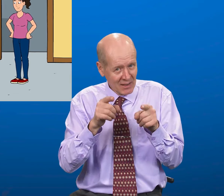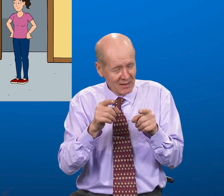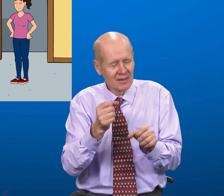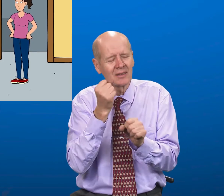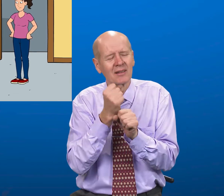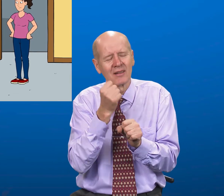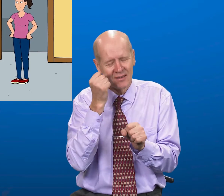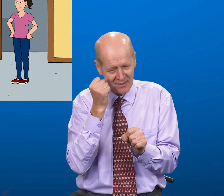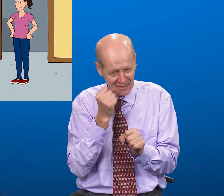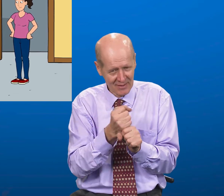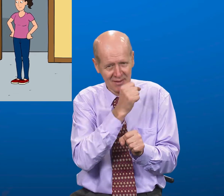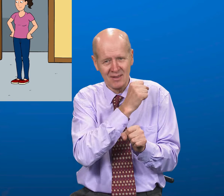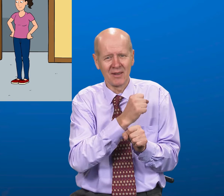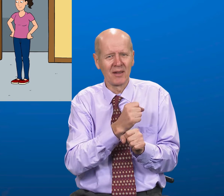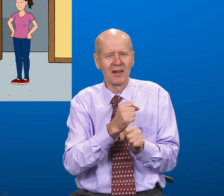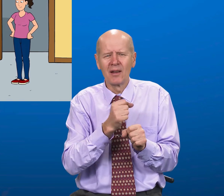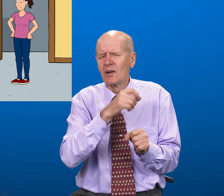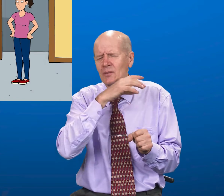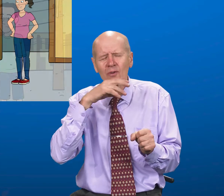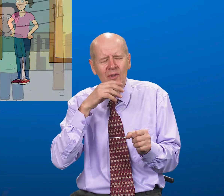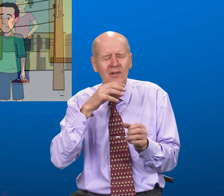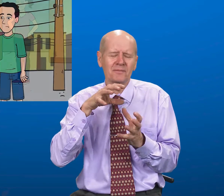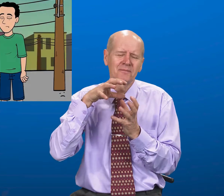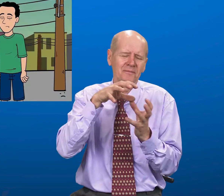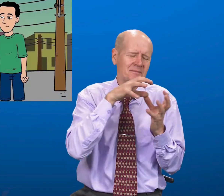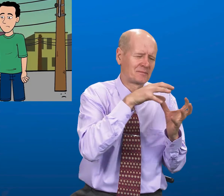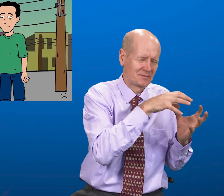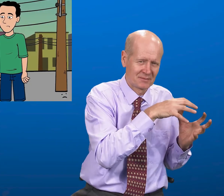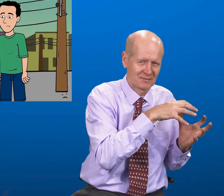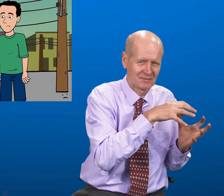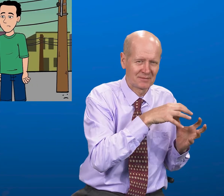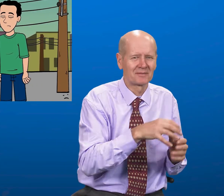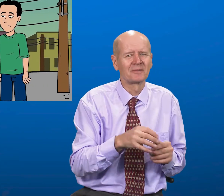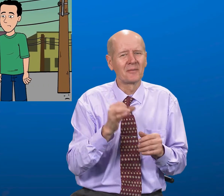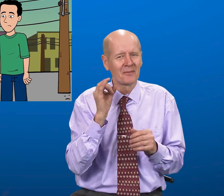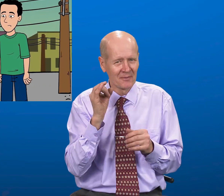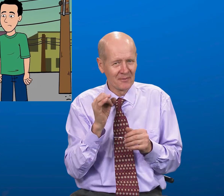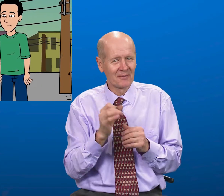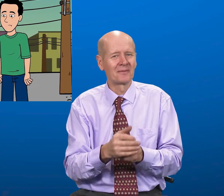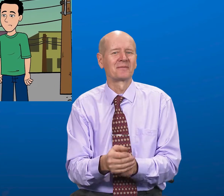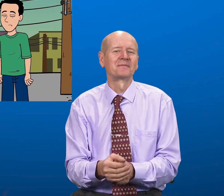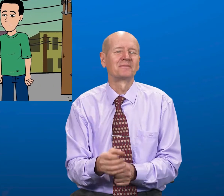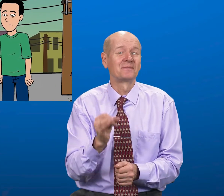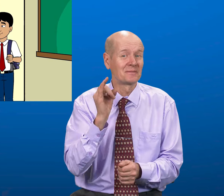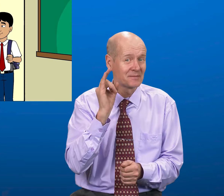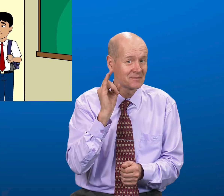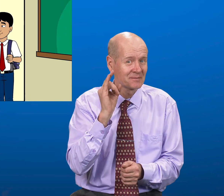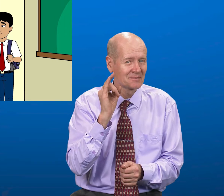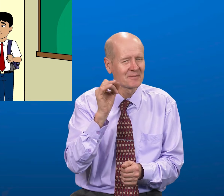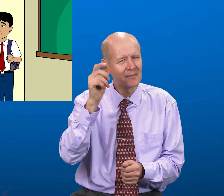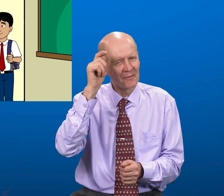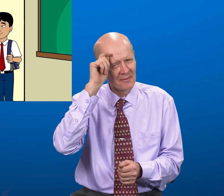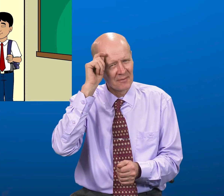семья переехала из Аргентины, чтобы служить волонтерами в Кыргызстане. Многие соседские мальчики были бедны, и у них не было